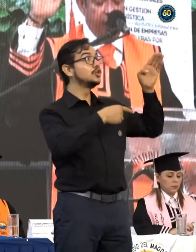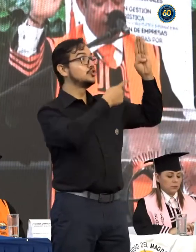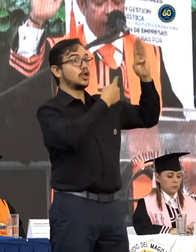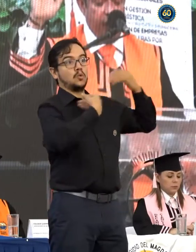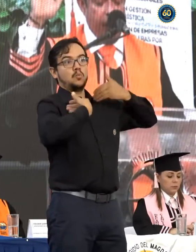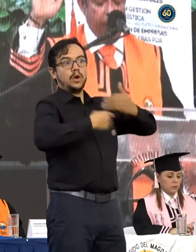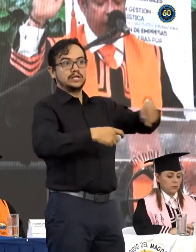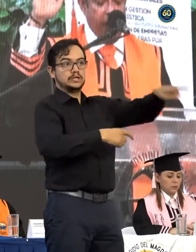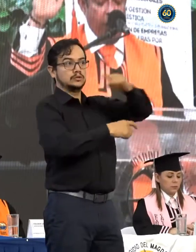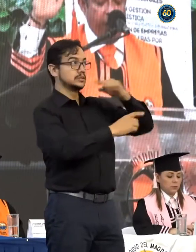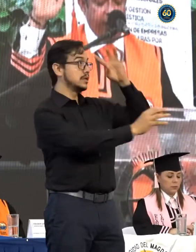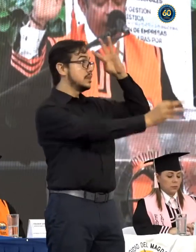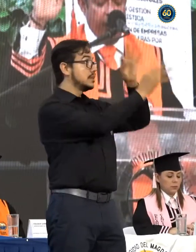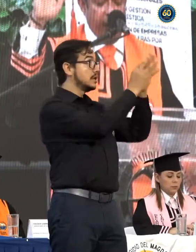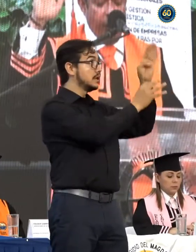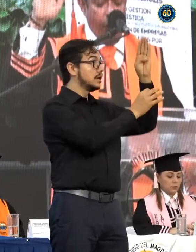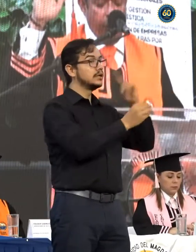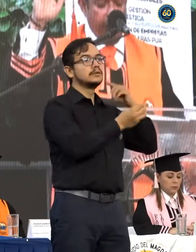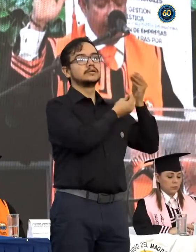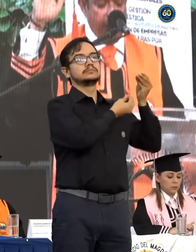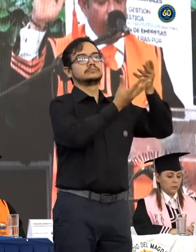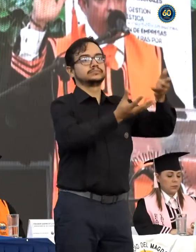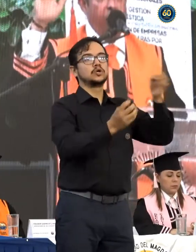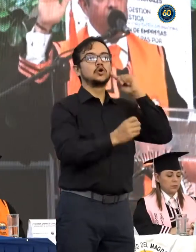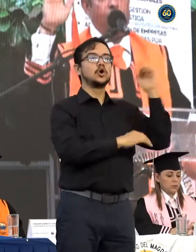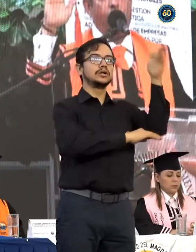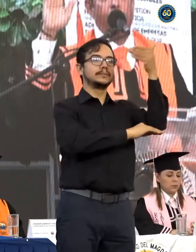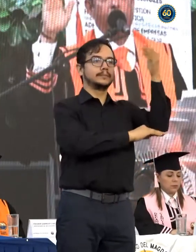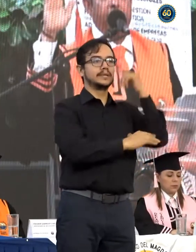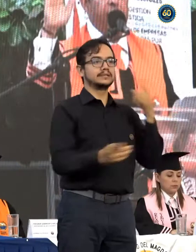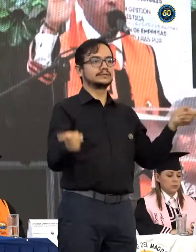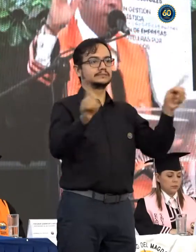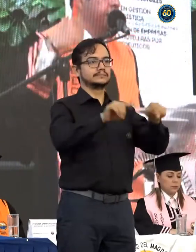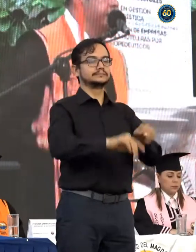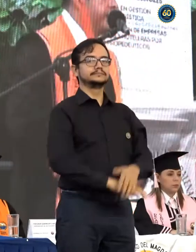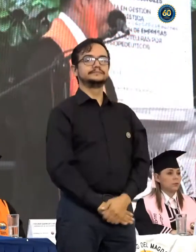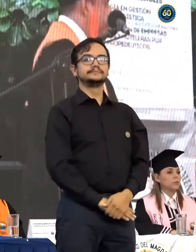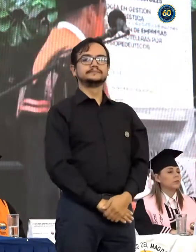patria y la Universidad del magdaleno Premium sino que ellos os lo demanden